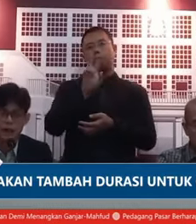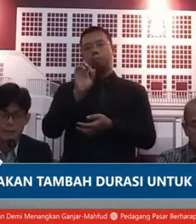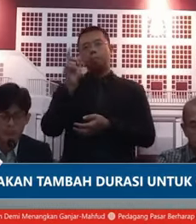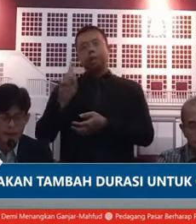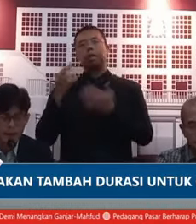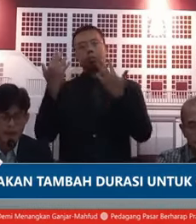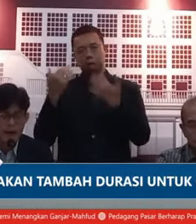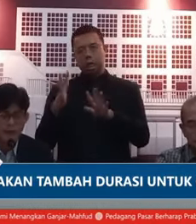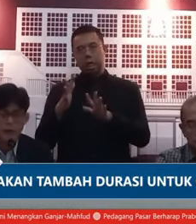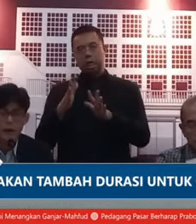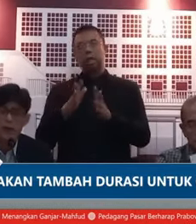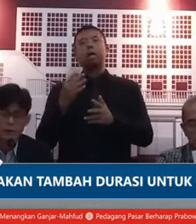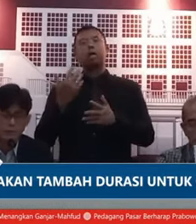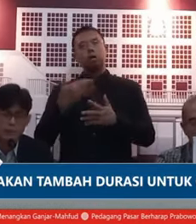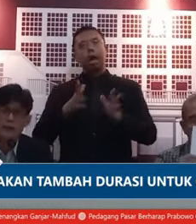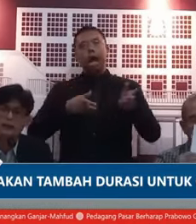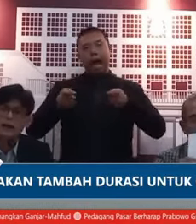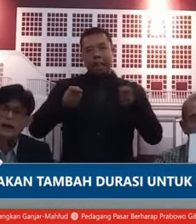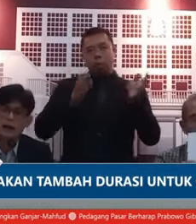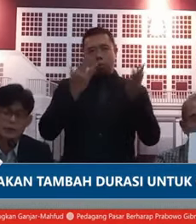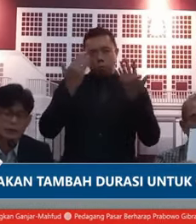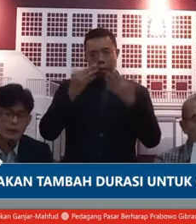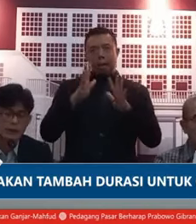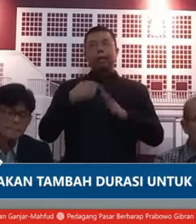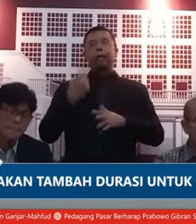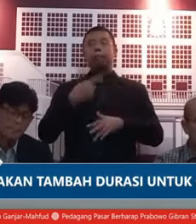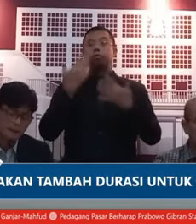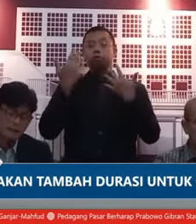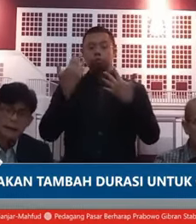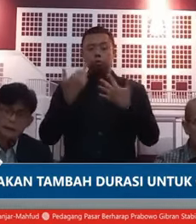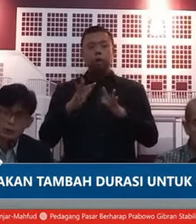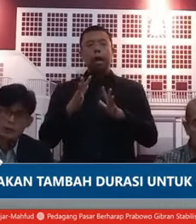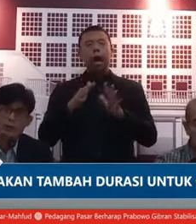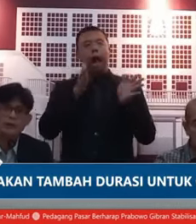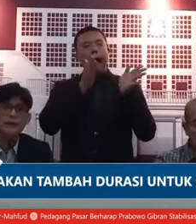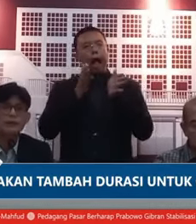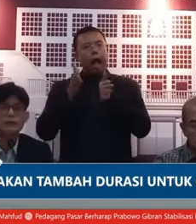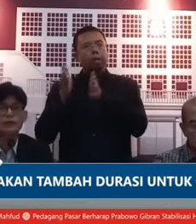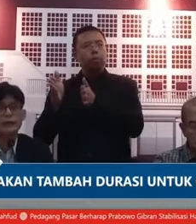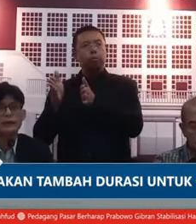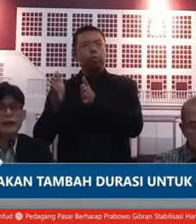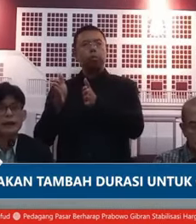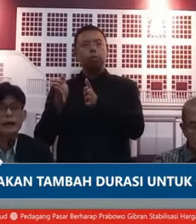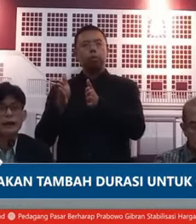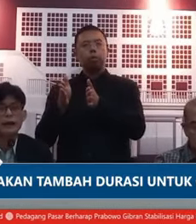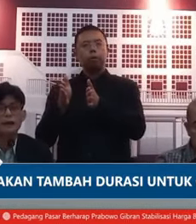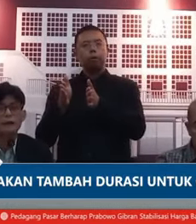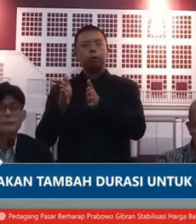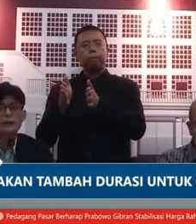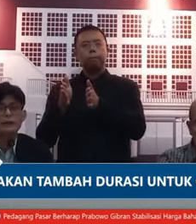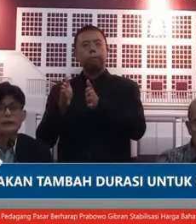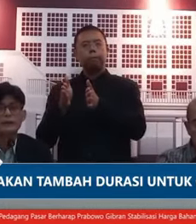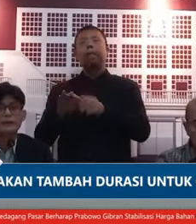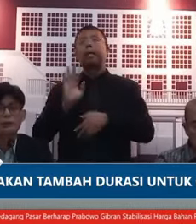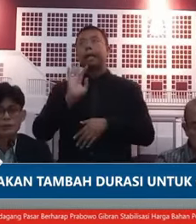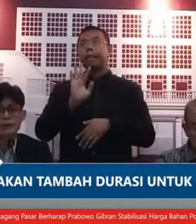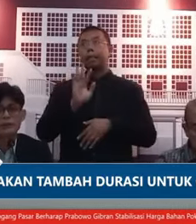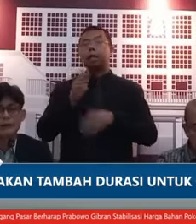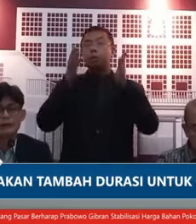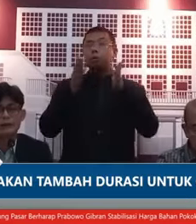Kami sudah kelola itu dan kami sudah atur dan kemudian nanti